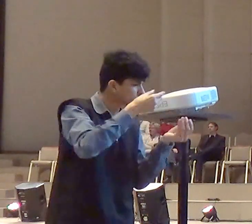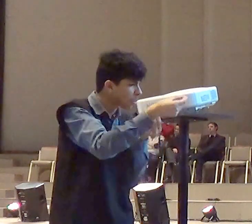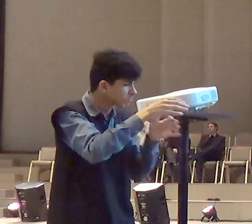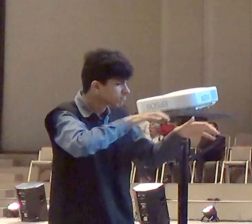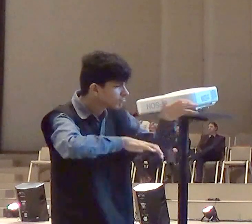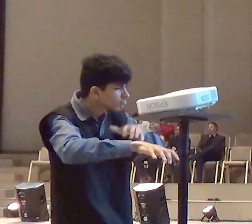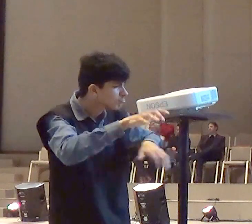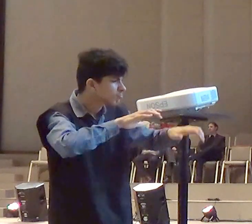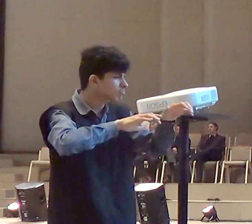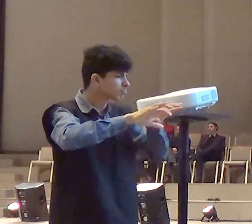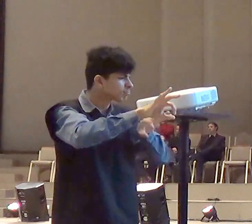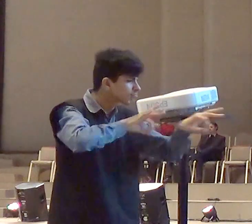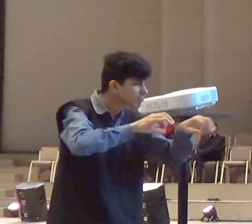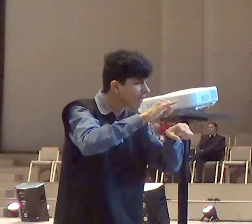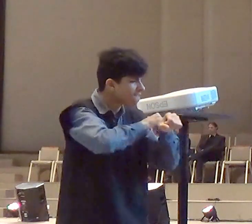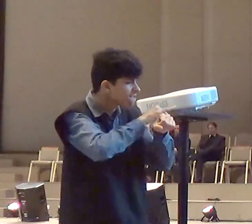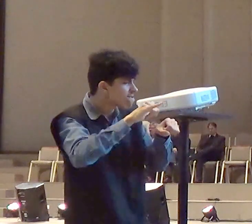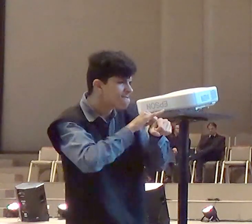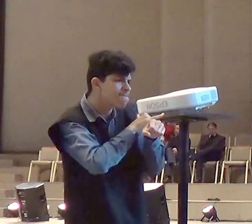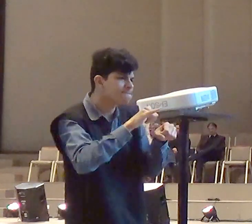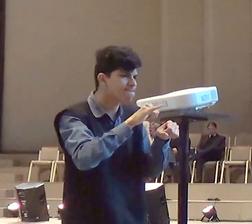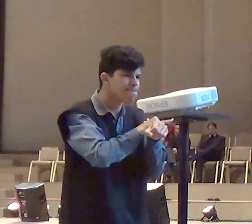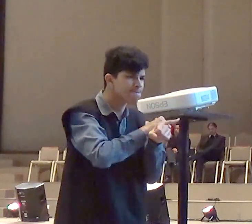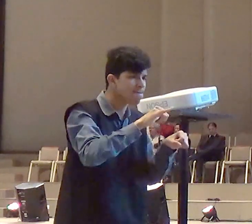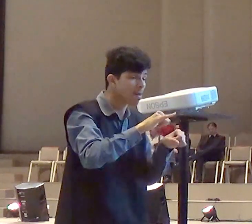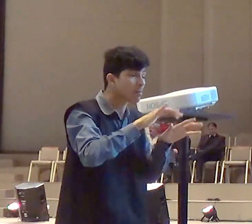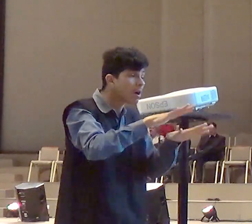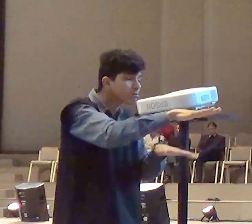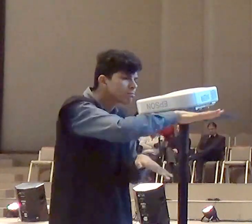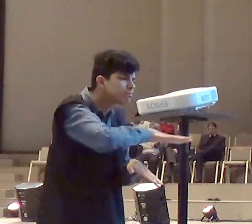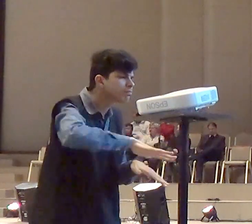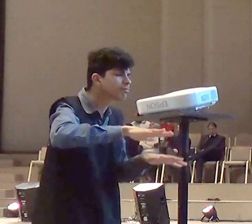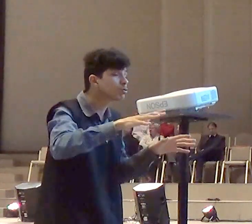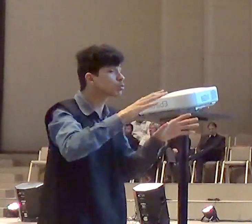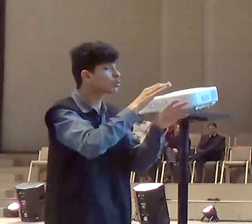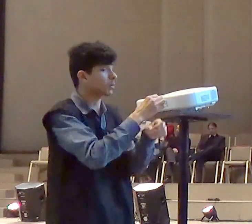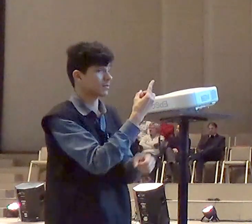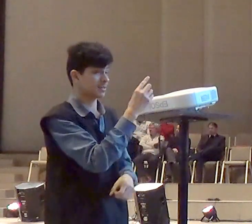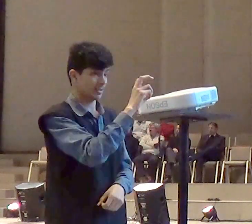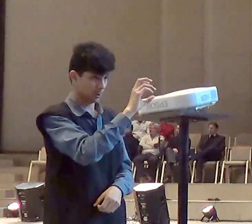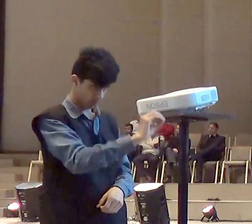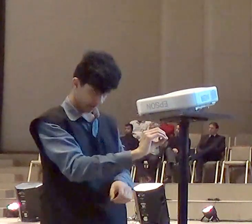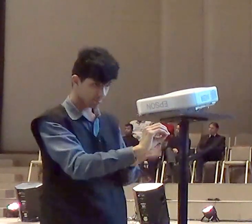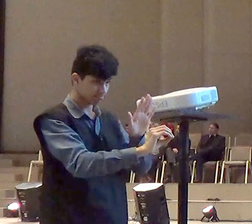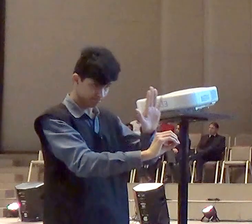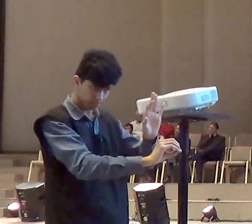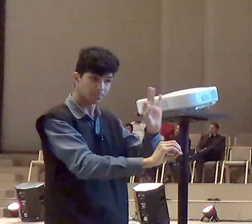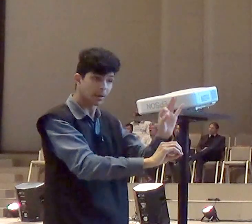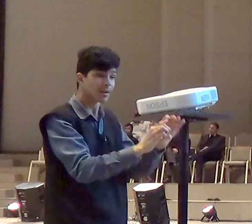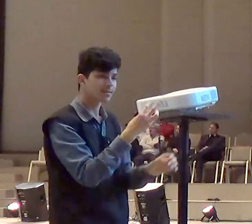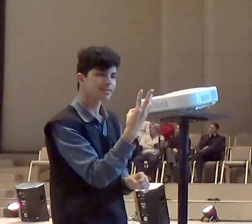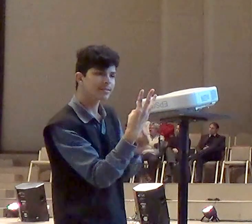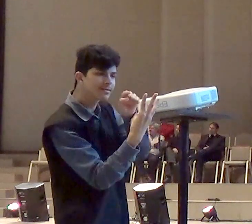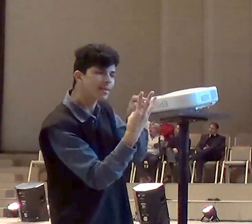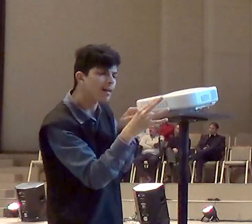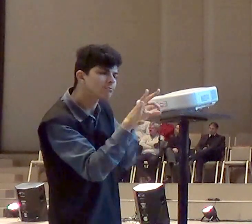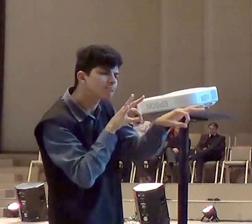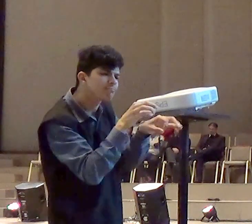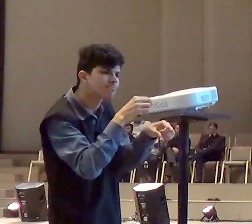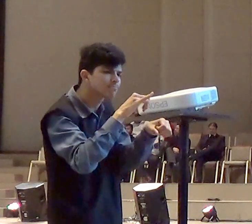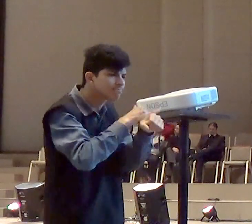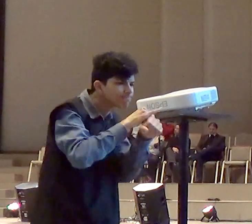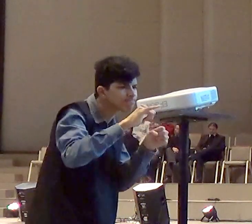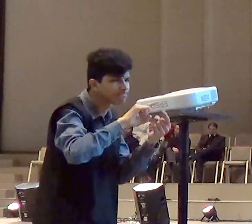formavam que era o conselho administrativo de Israel e